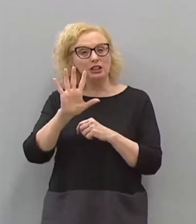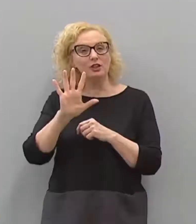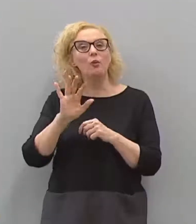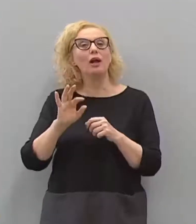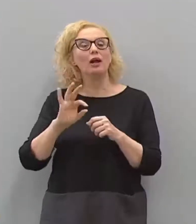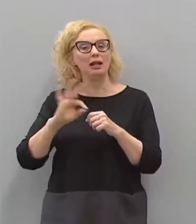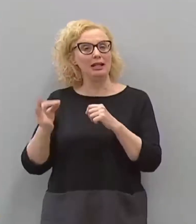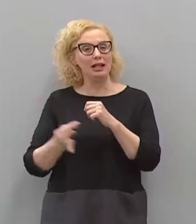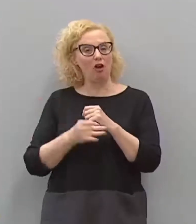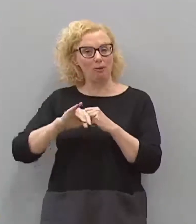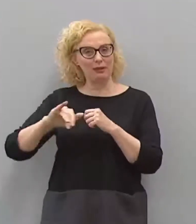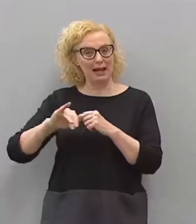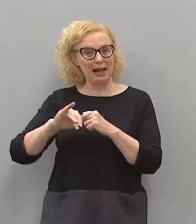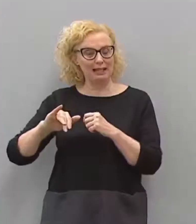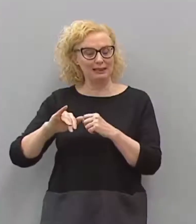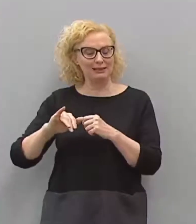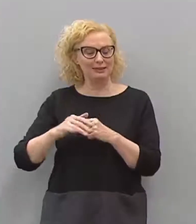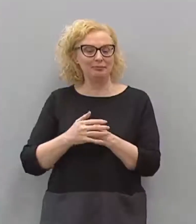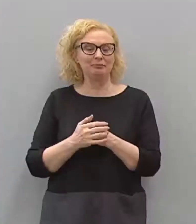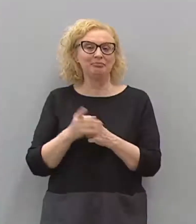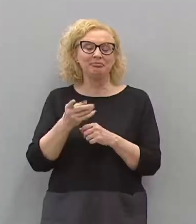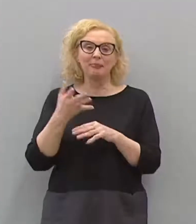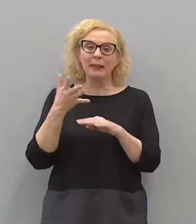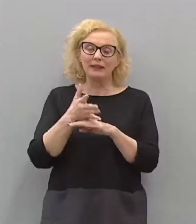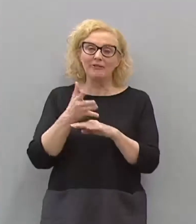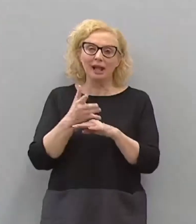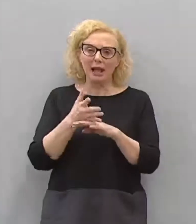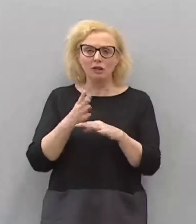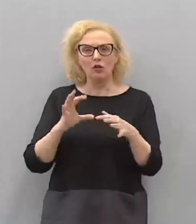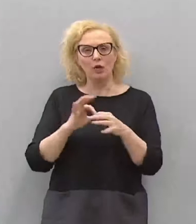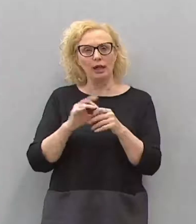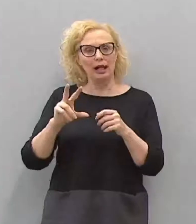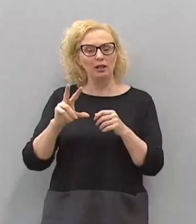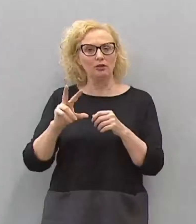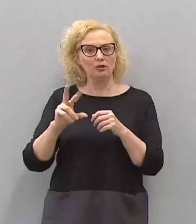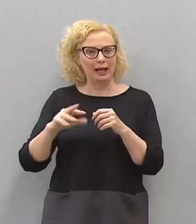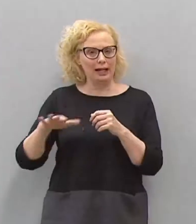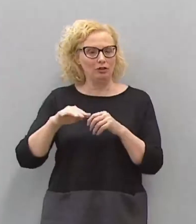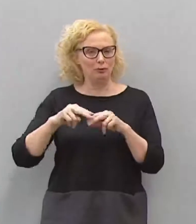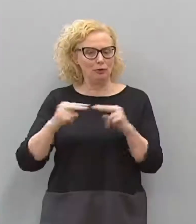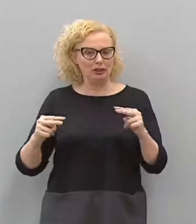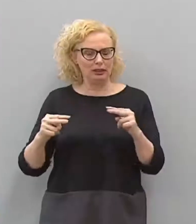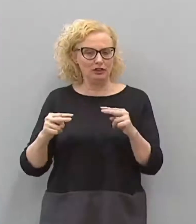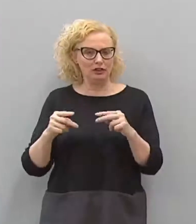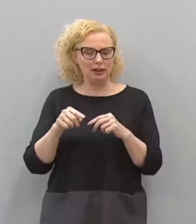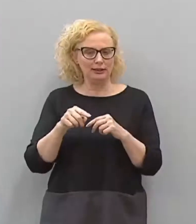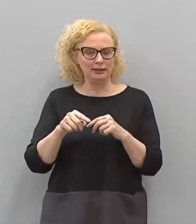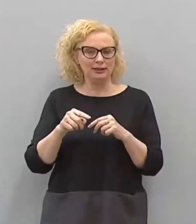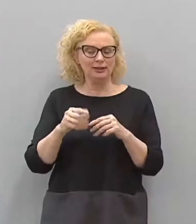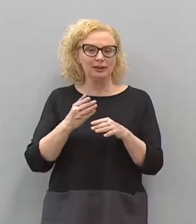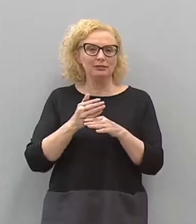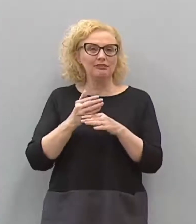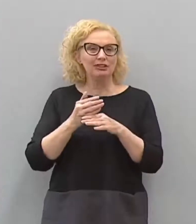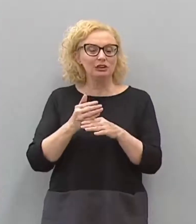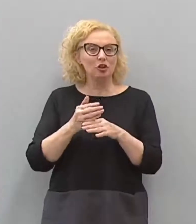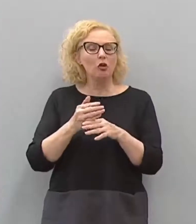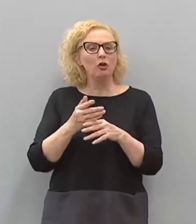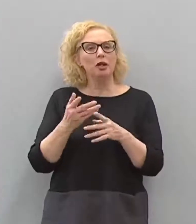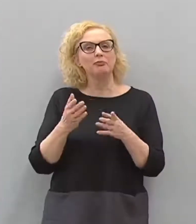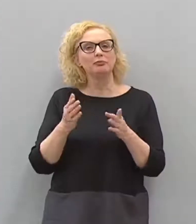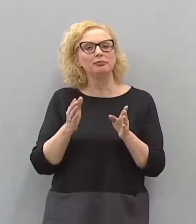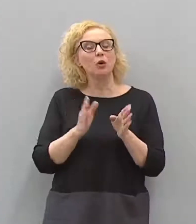l'intervento per quanto riguarda diciamo sempre la nostra provincia è suddiviso in varie unità funzionali